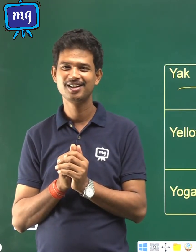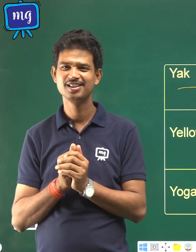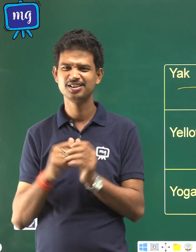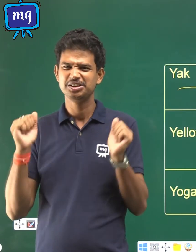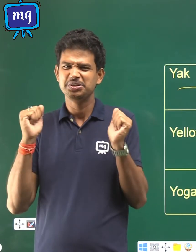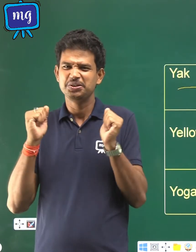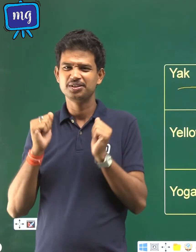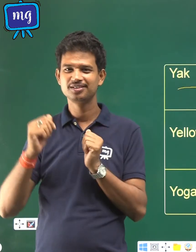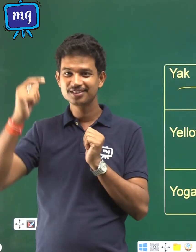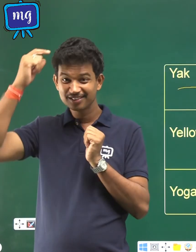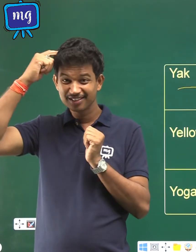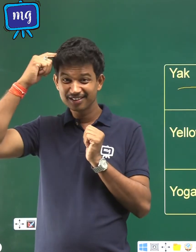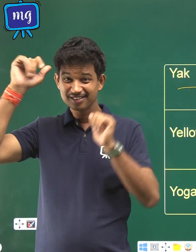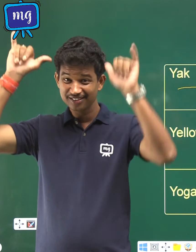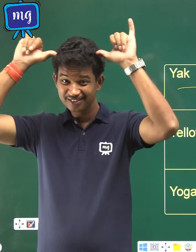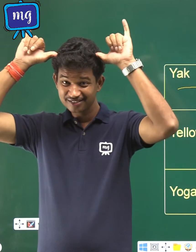yak,